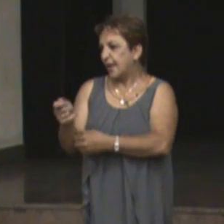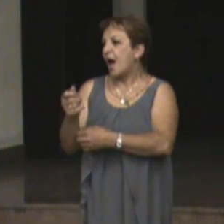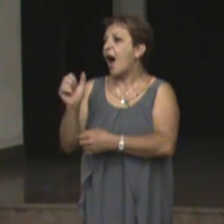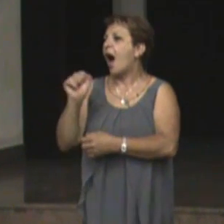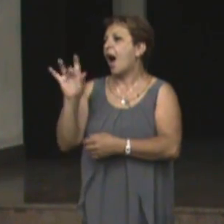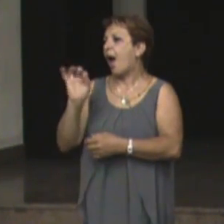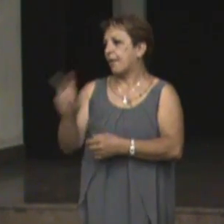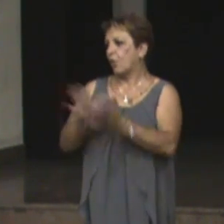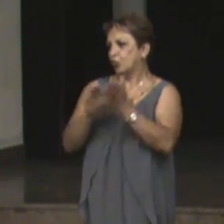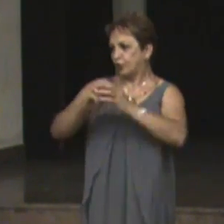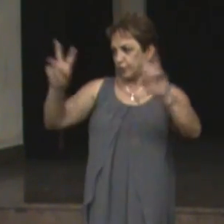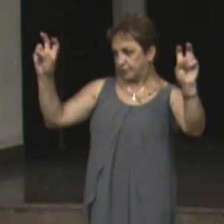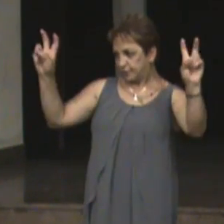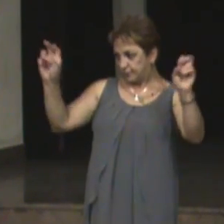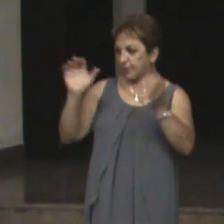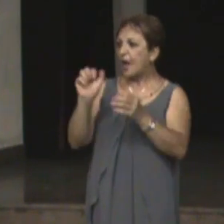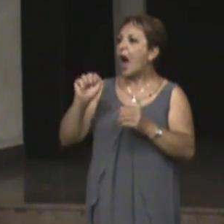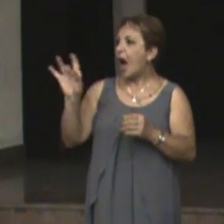Առակ, որը երևի թե շատ պարզ է,